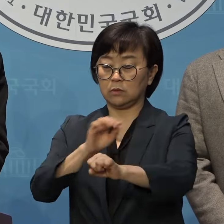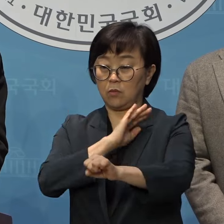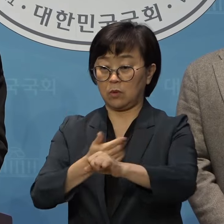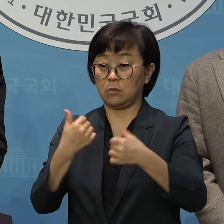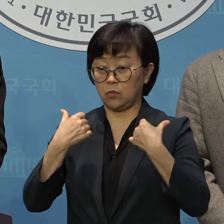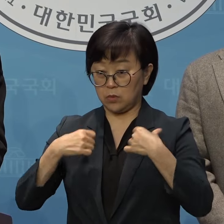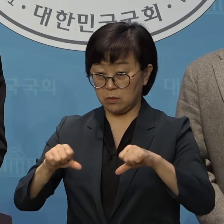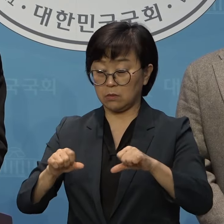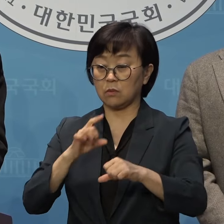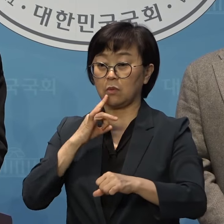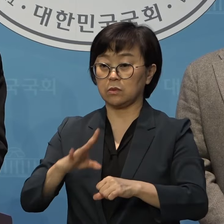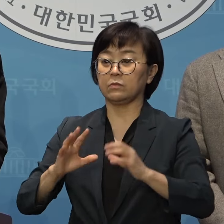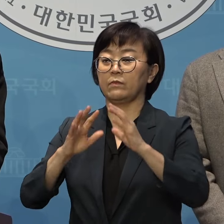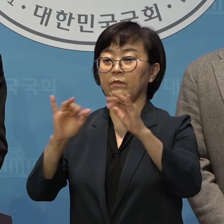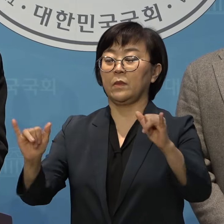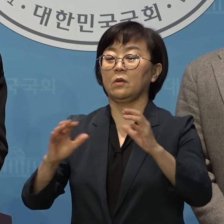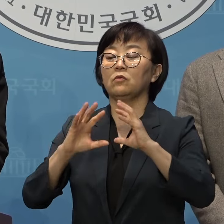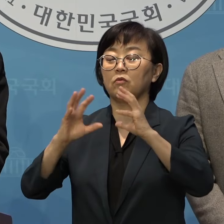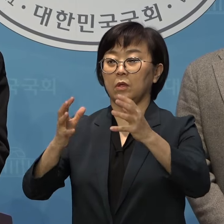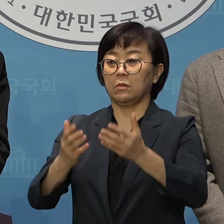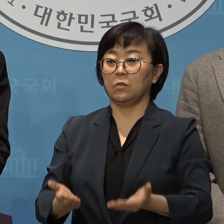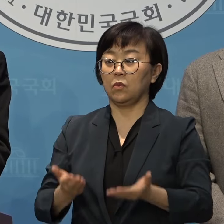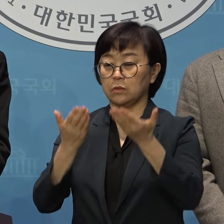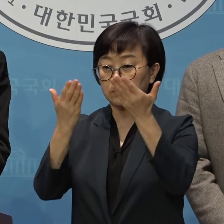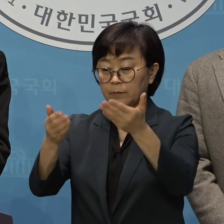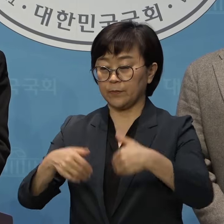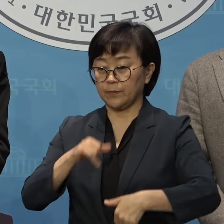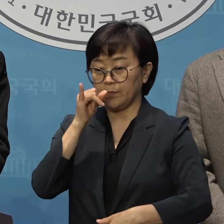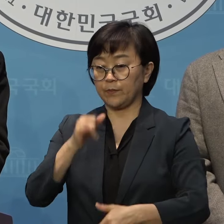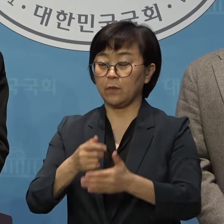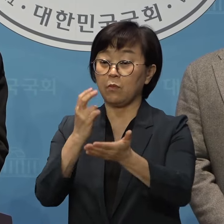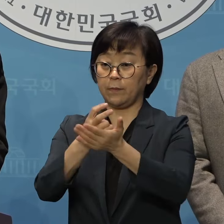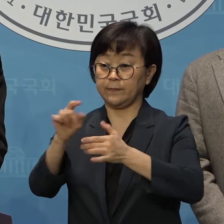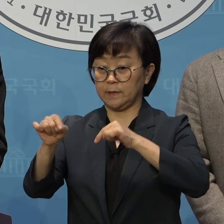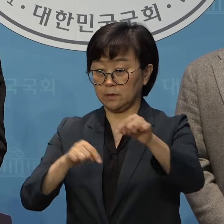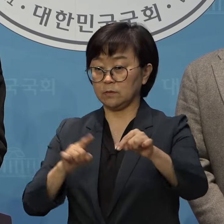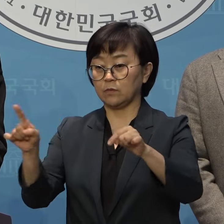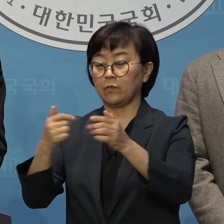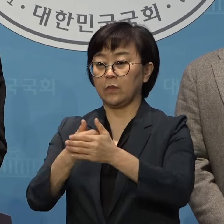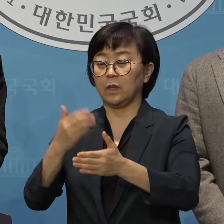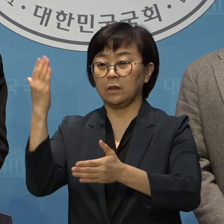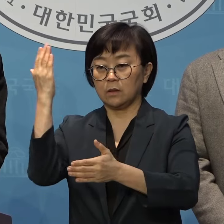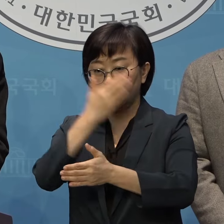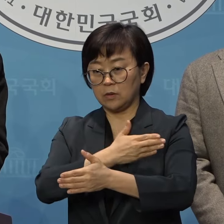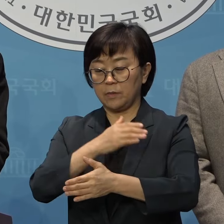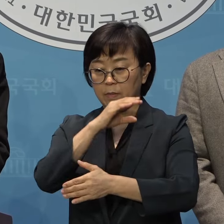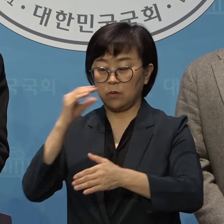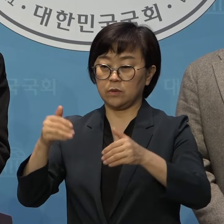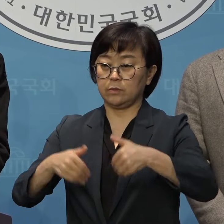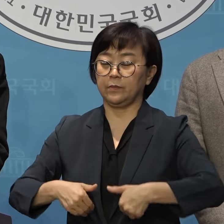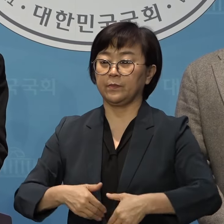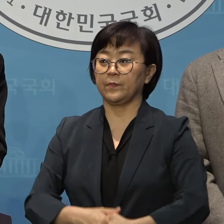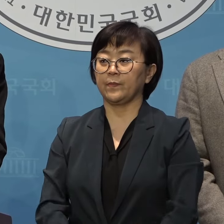내려놓고 오직 국민과 국가에 봉사해야 합니다. 법치는 성역 없이 바로 서야